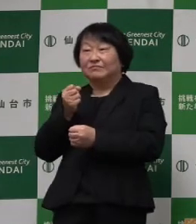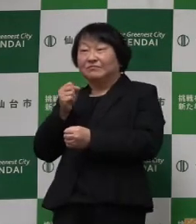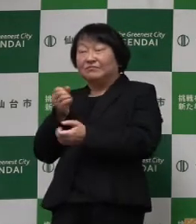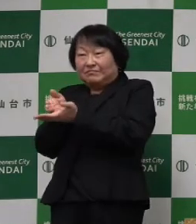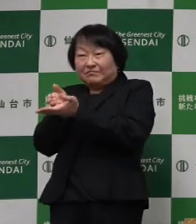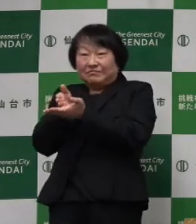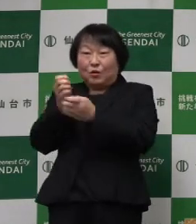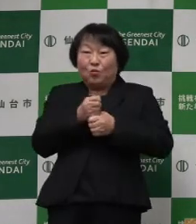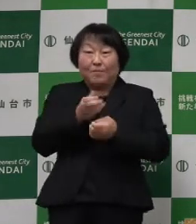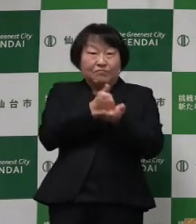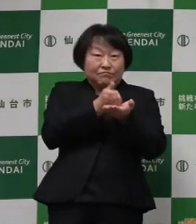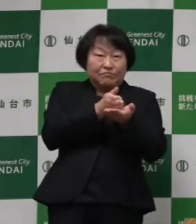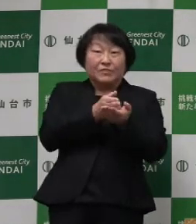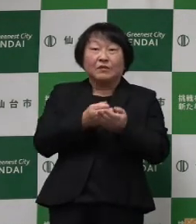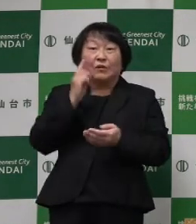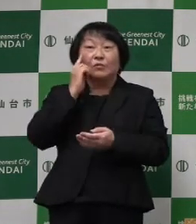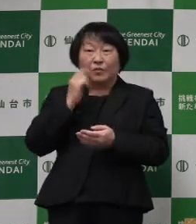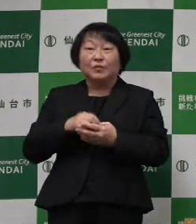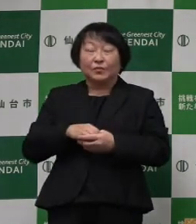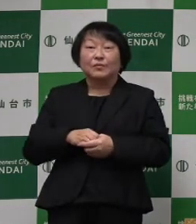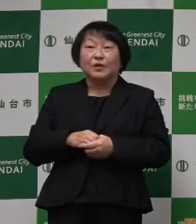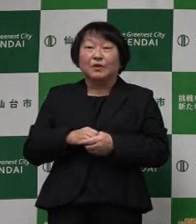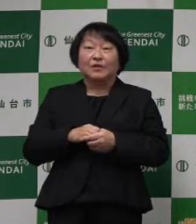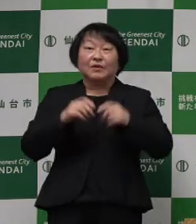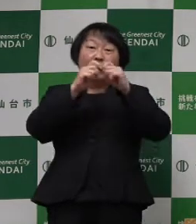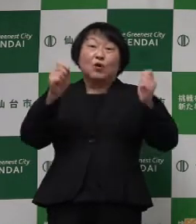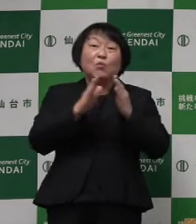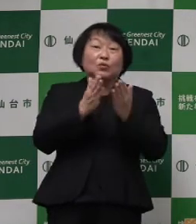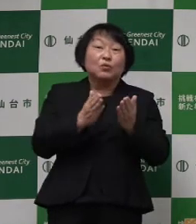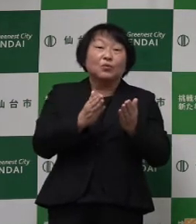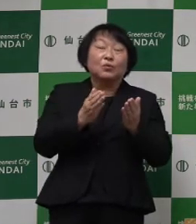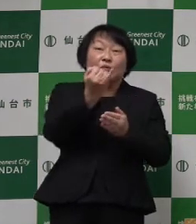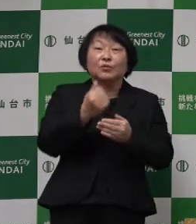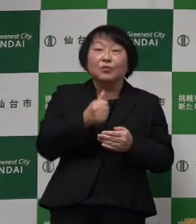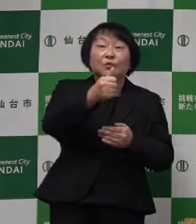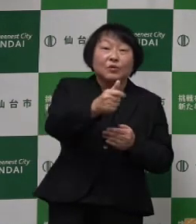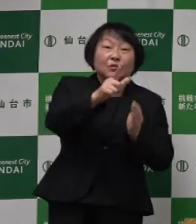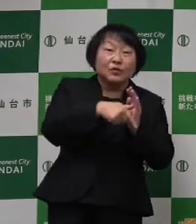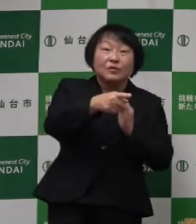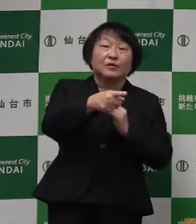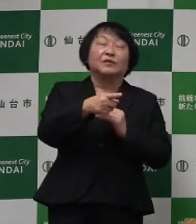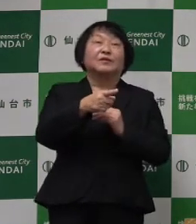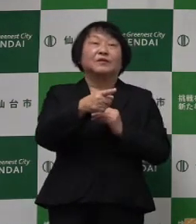ました。それで岡本さんのところに来たときに、我々ちょっとお話を伺おうとしたところ、